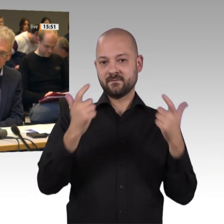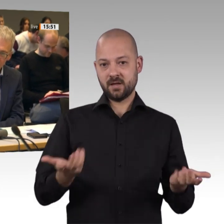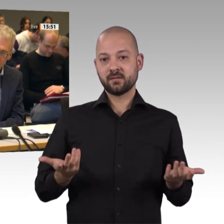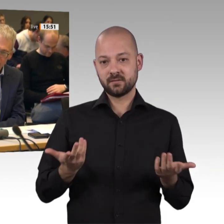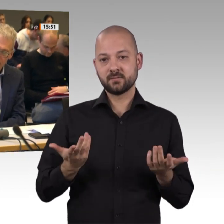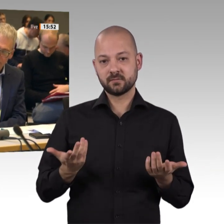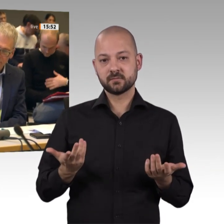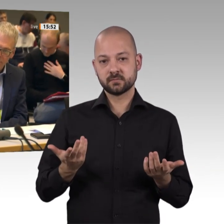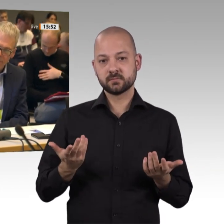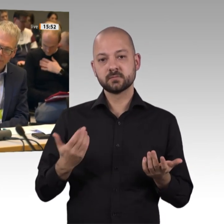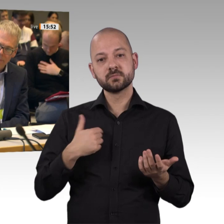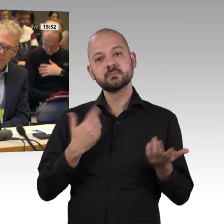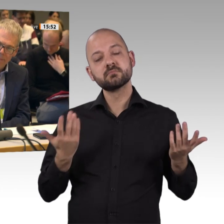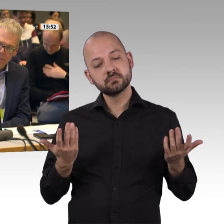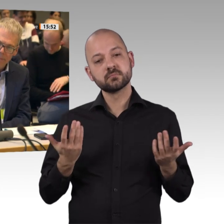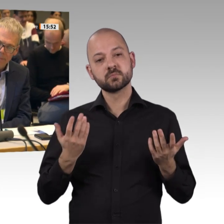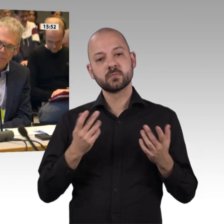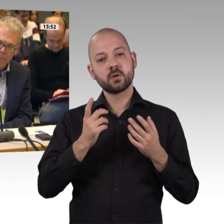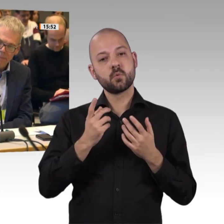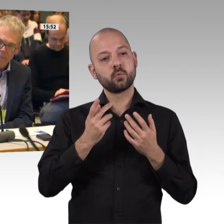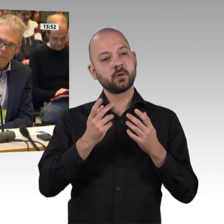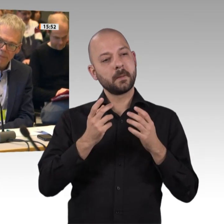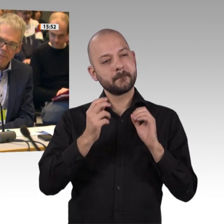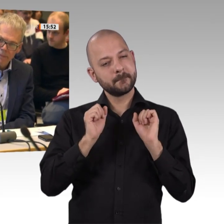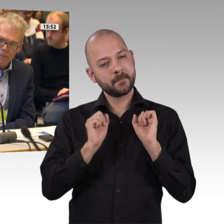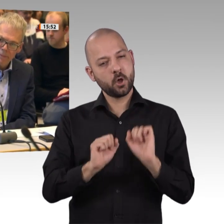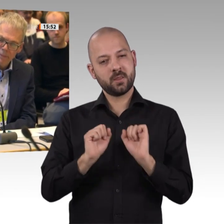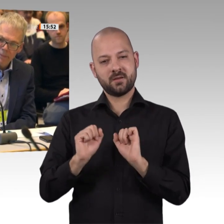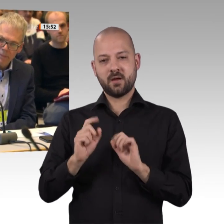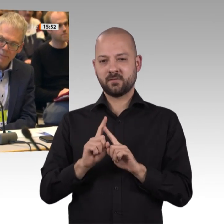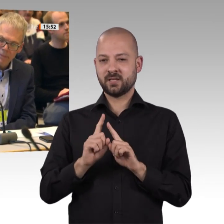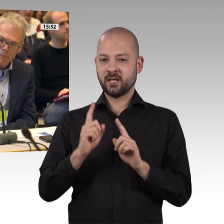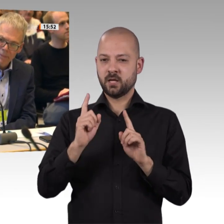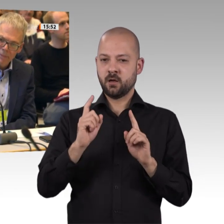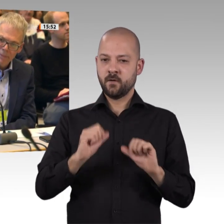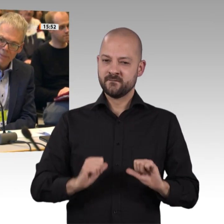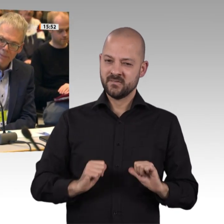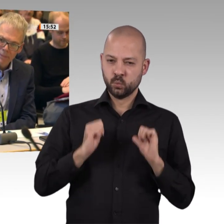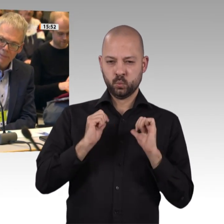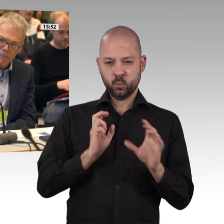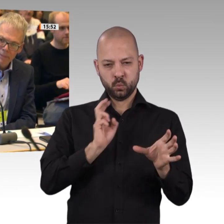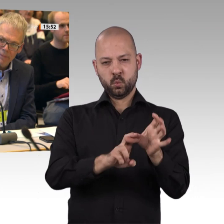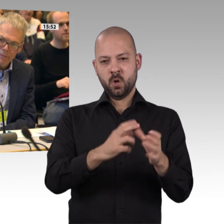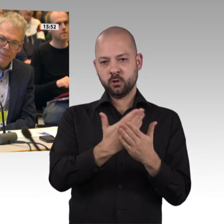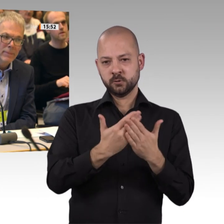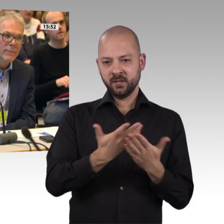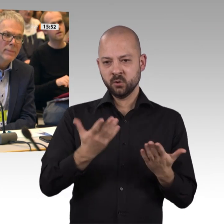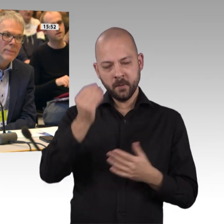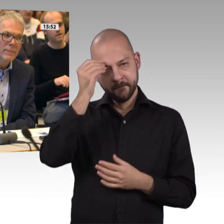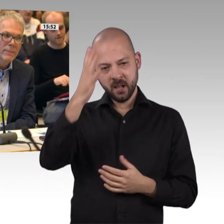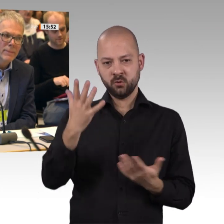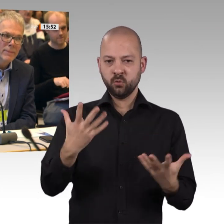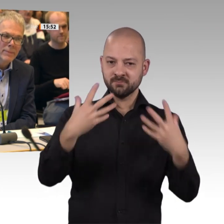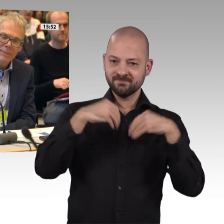für junge Menschen auf den Übergang auf den allgemeinen Arbeitsmarkt. Nochmal zur Trägerzuständigkeit. Okay. Noch kurz